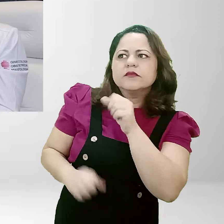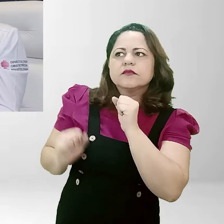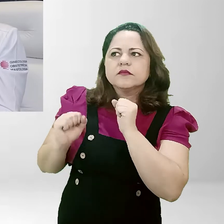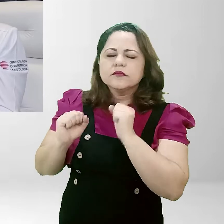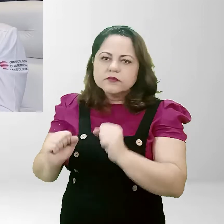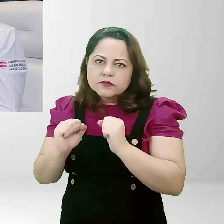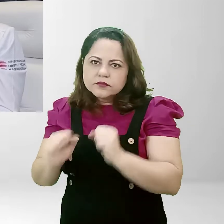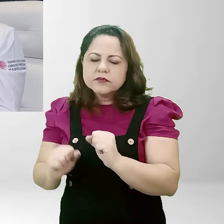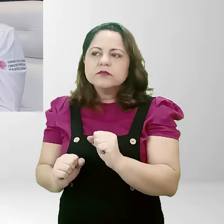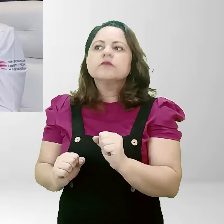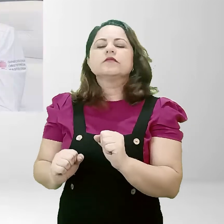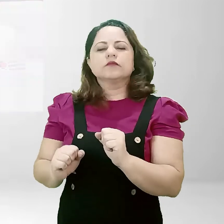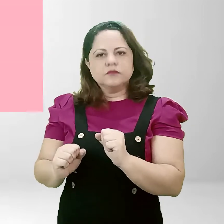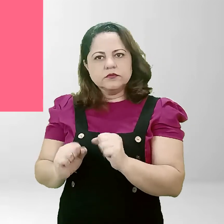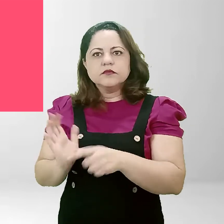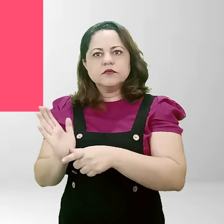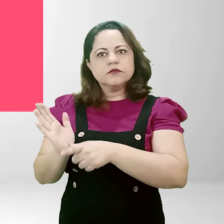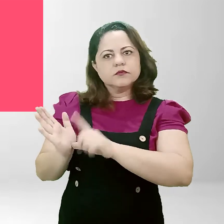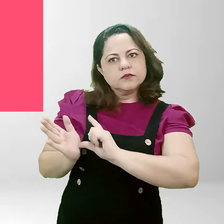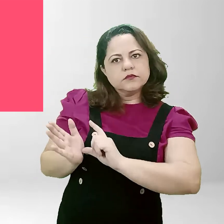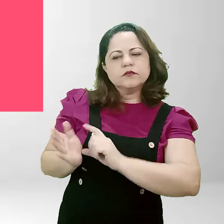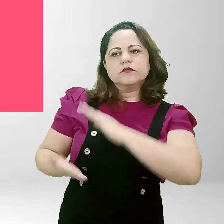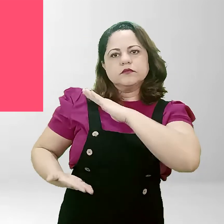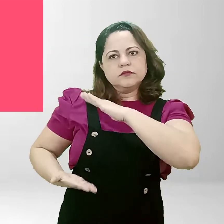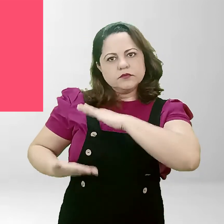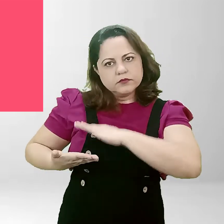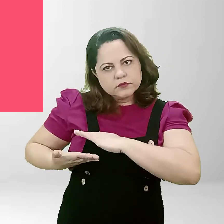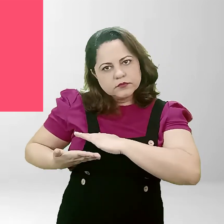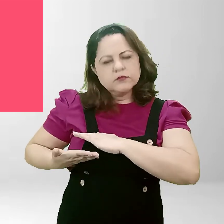em apresentar a doença.